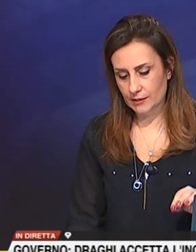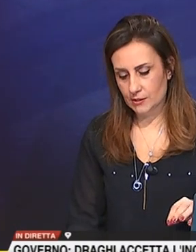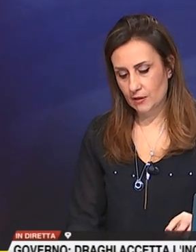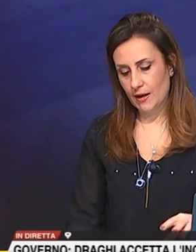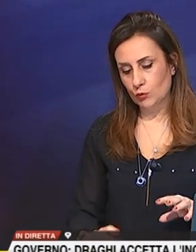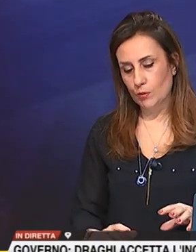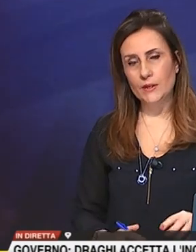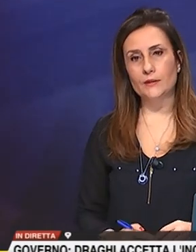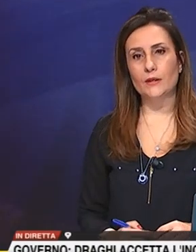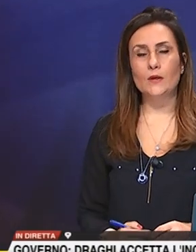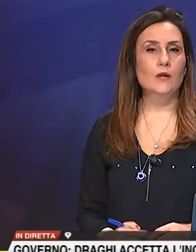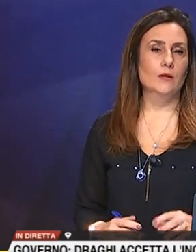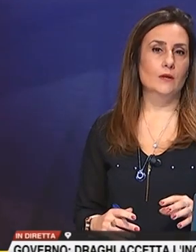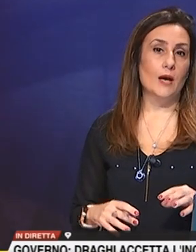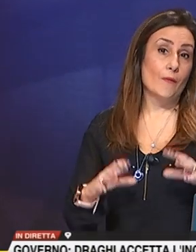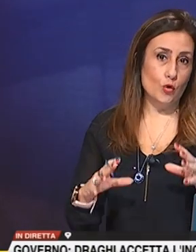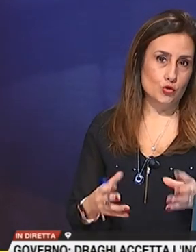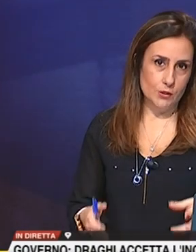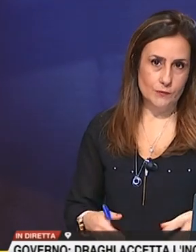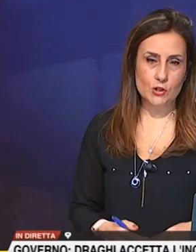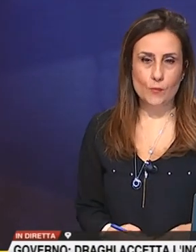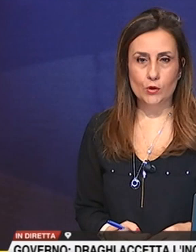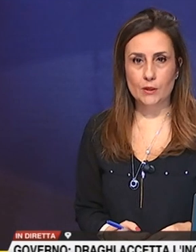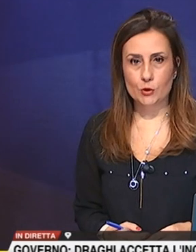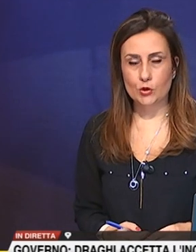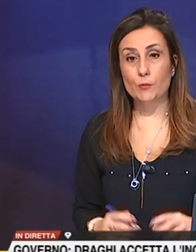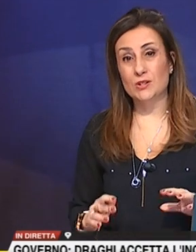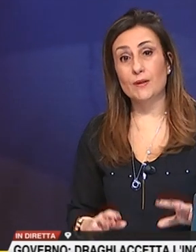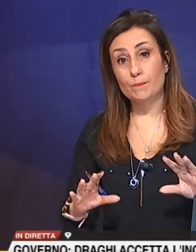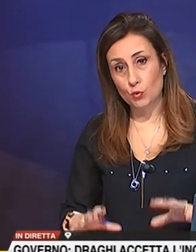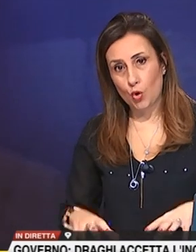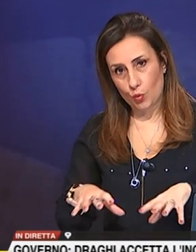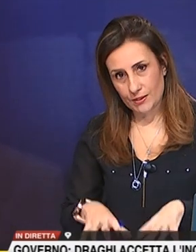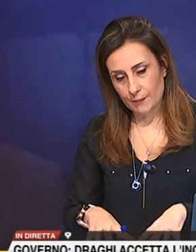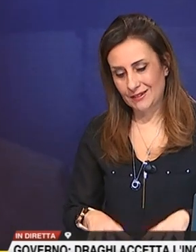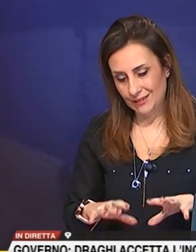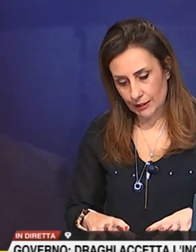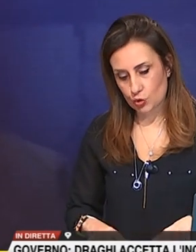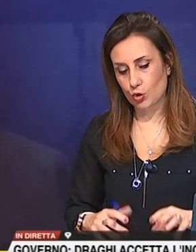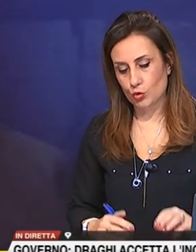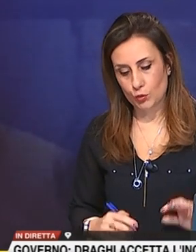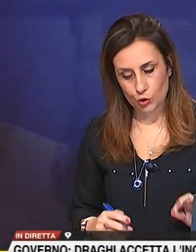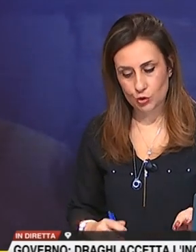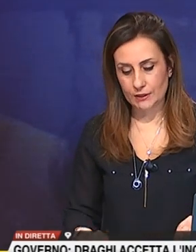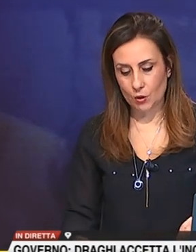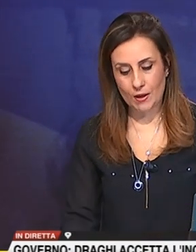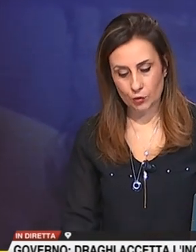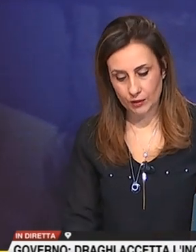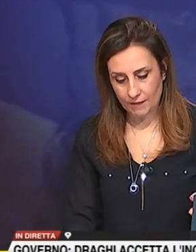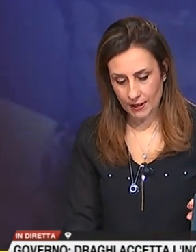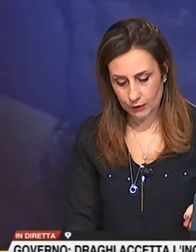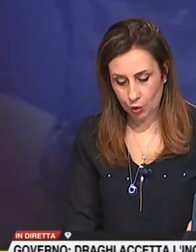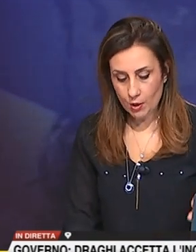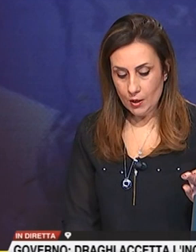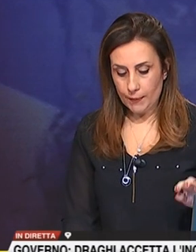terapia intensiva. Attualmente, ad oggi, diciamo, le persone positive in più questa mattina solo sono 274